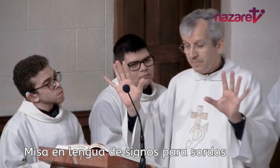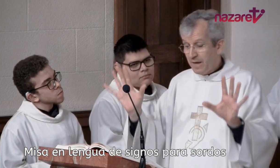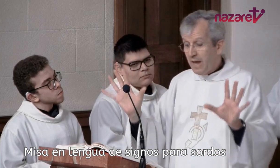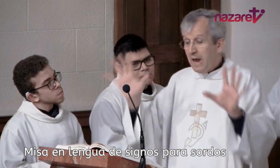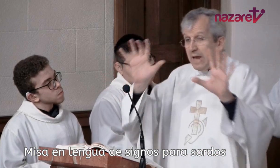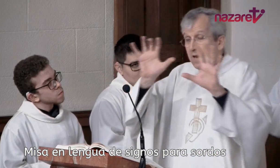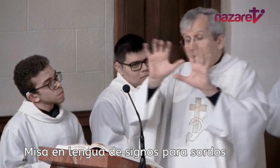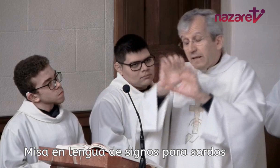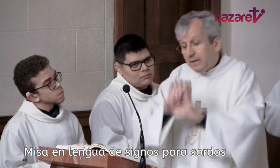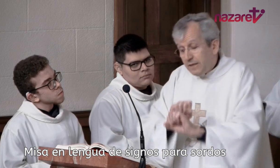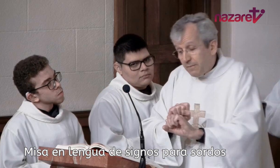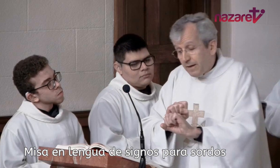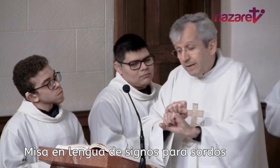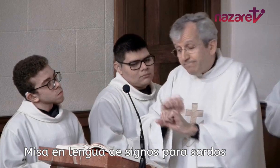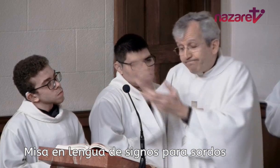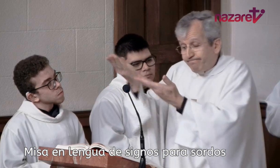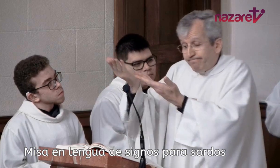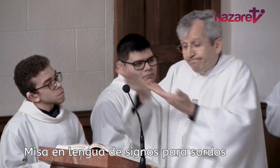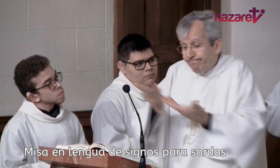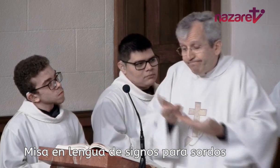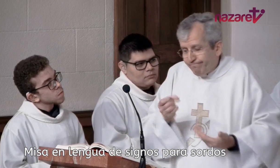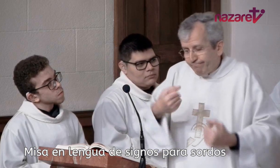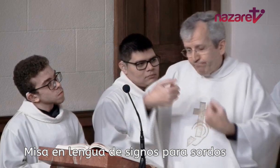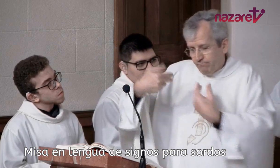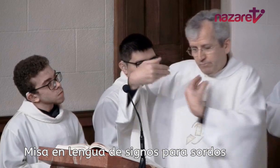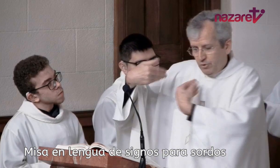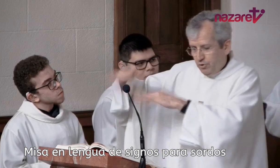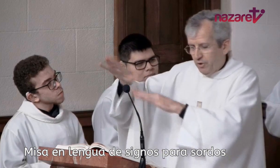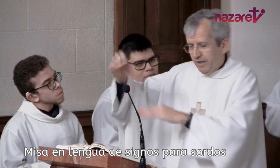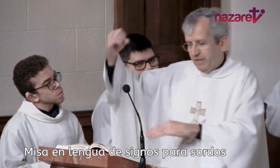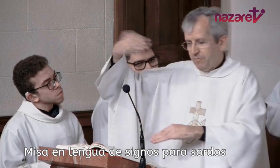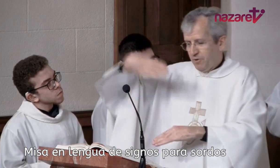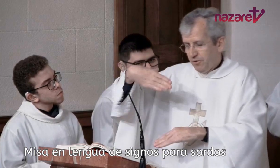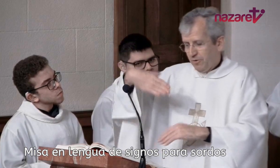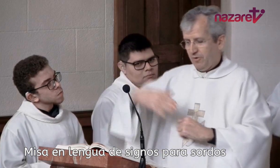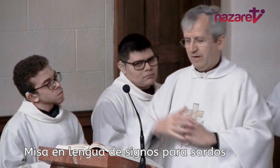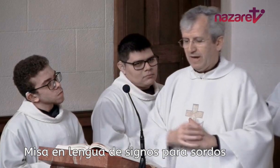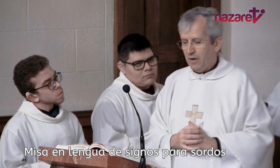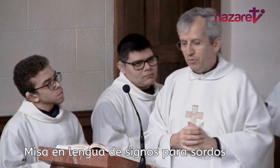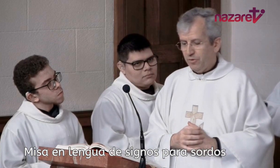y la tiniebla no recibió la luz.